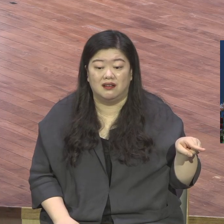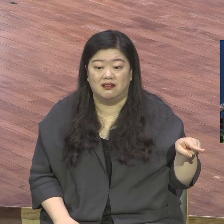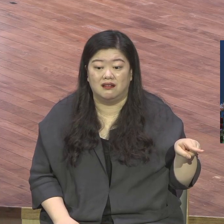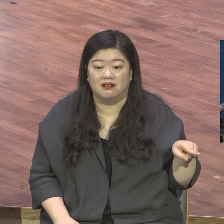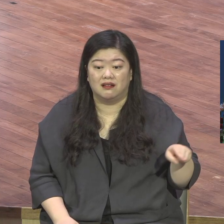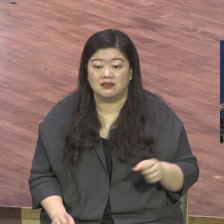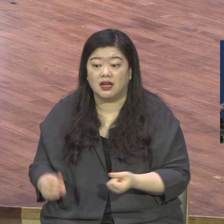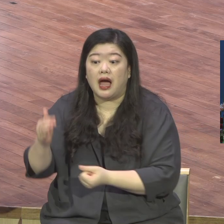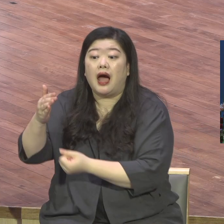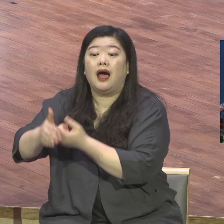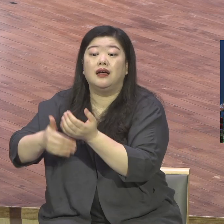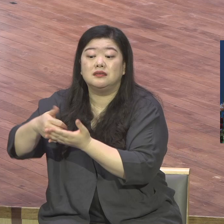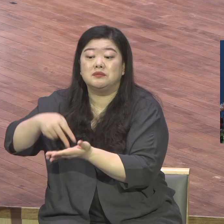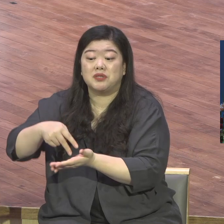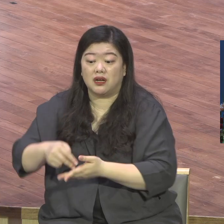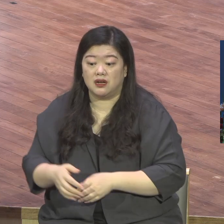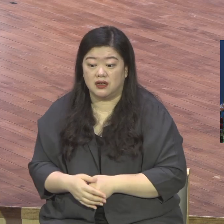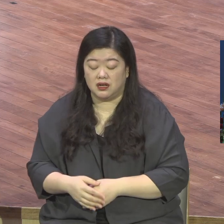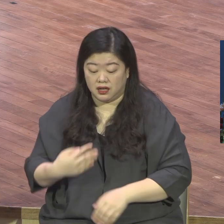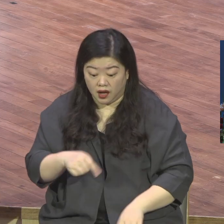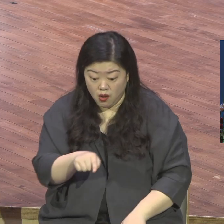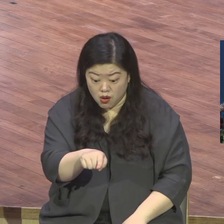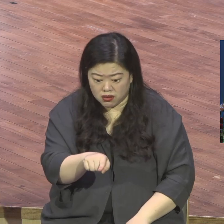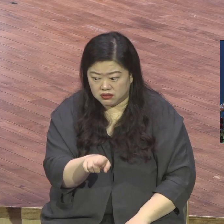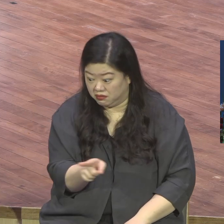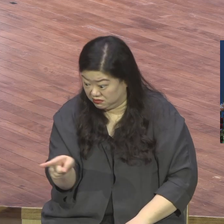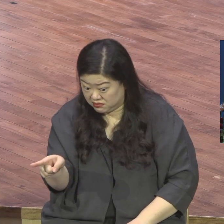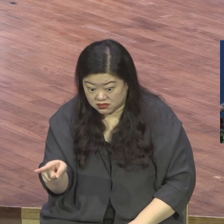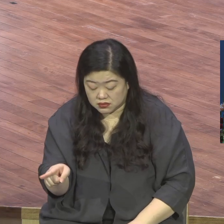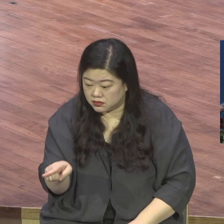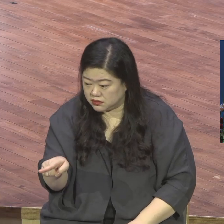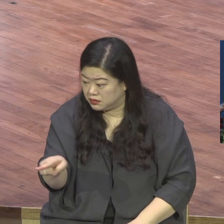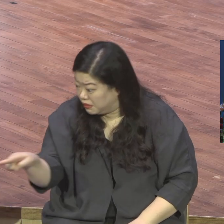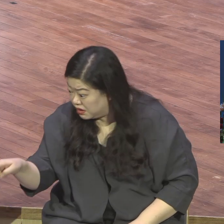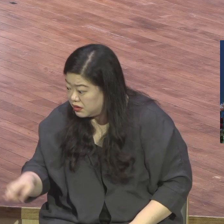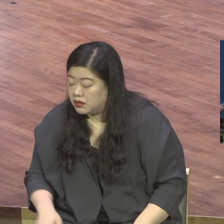이것이 범죄한 인간의 모습이죠. 그런데 하나님은 놀랍게도 이들에게